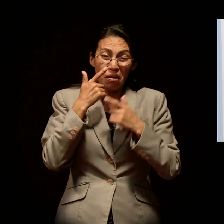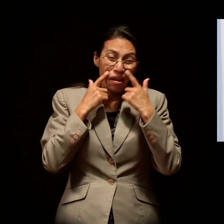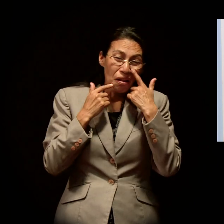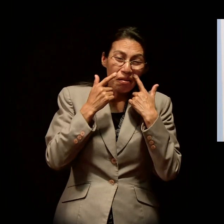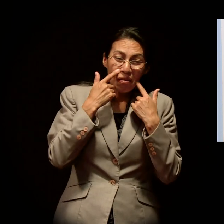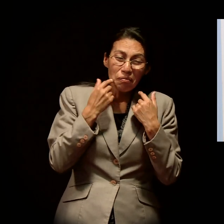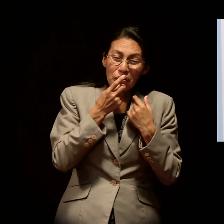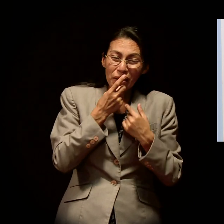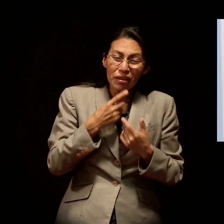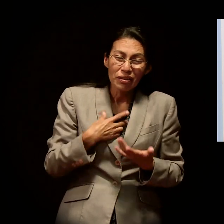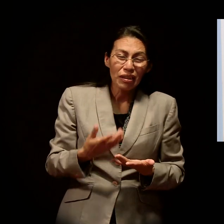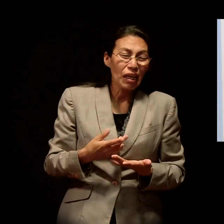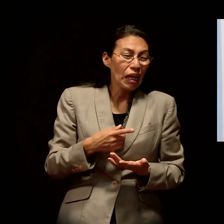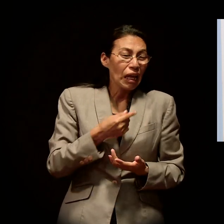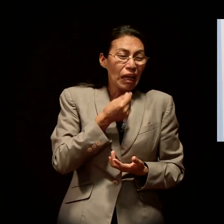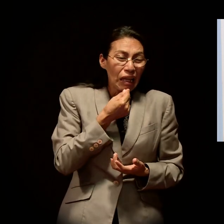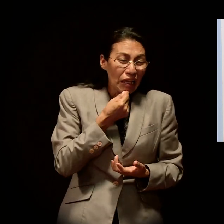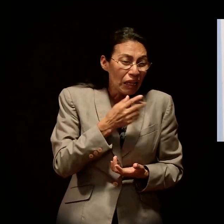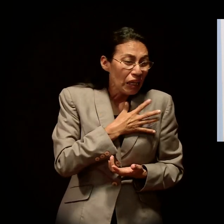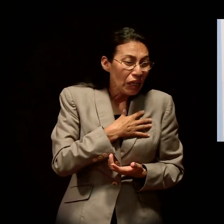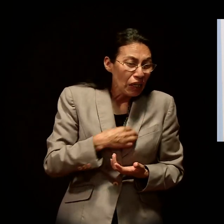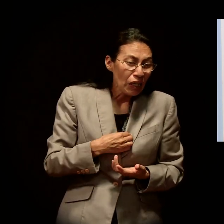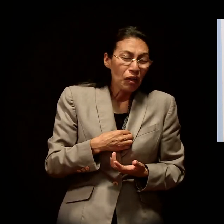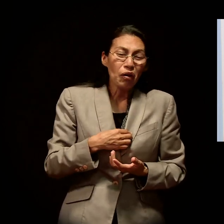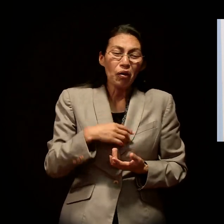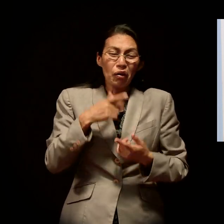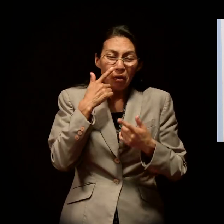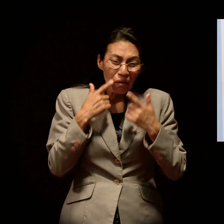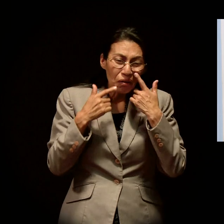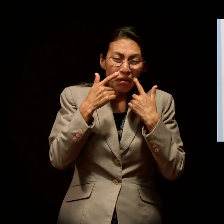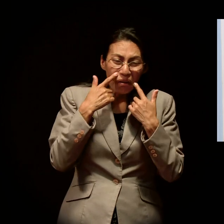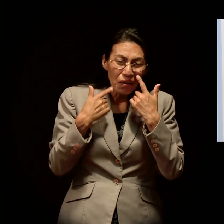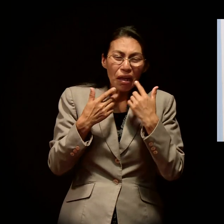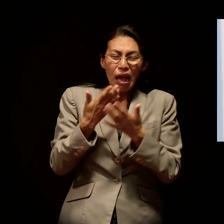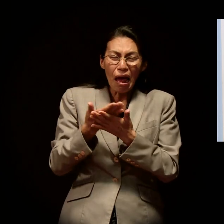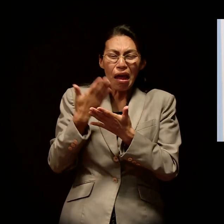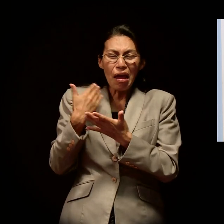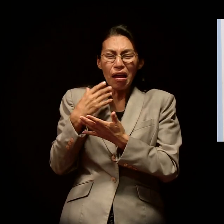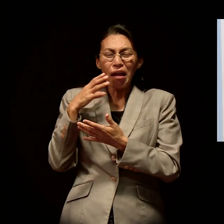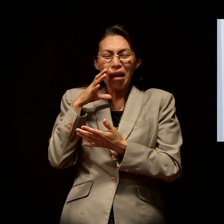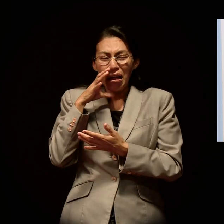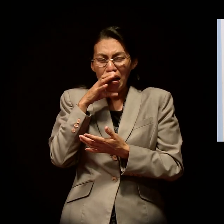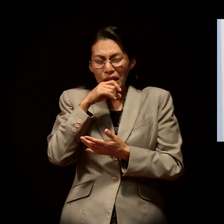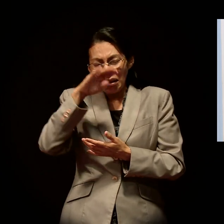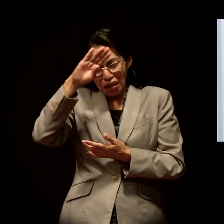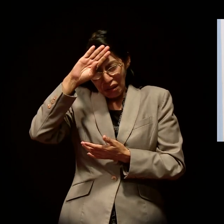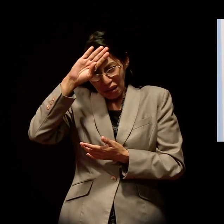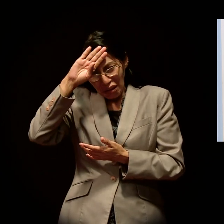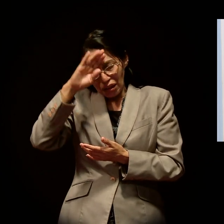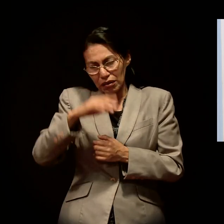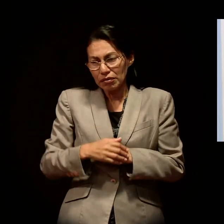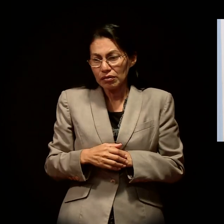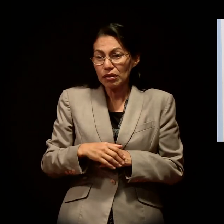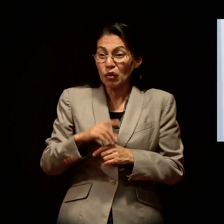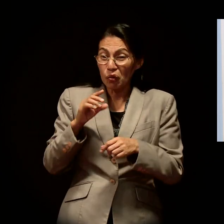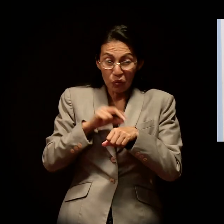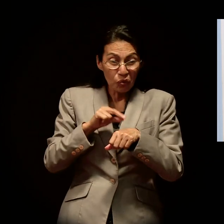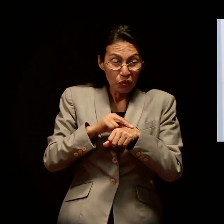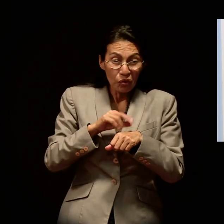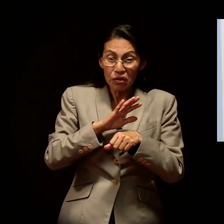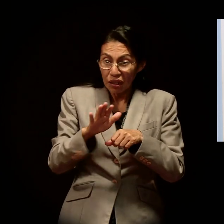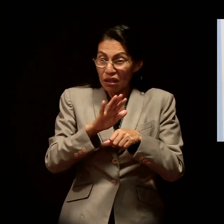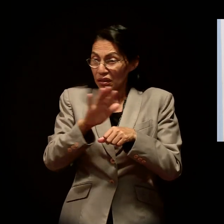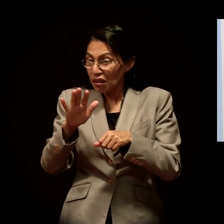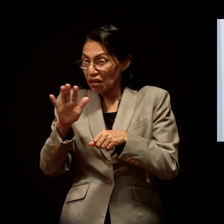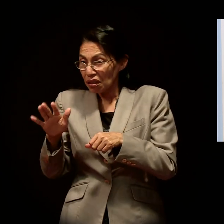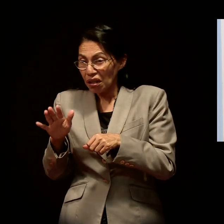hace varios días Lo llevé a tal médico y nada y fui con este otro y nada y fui acá y nada y